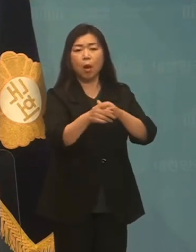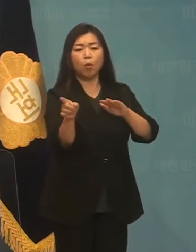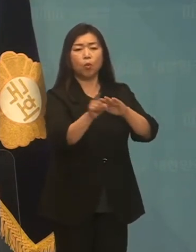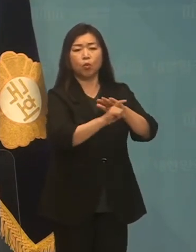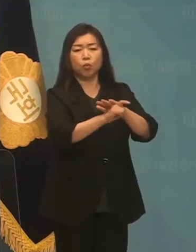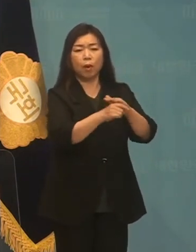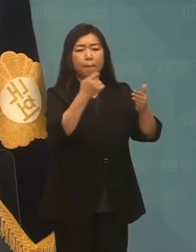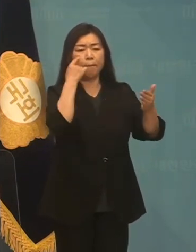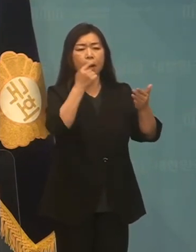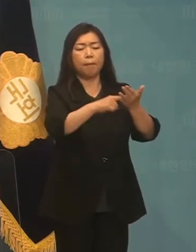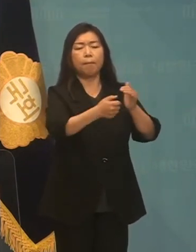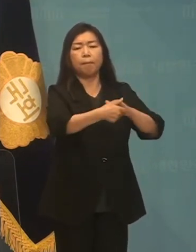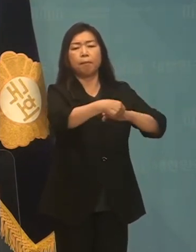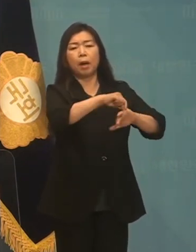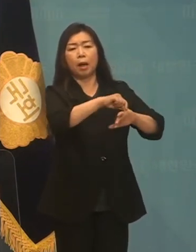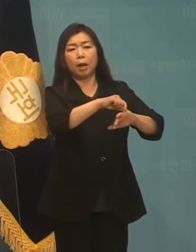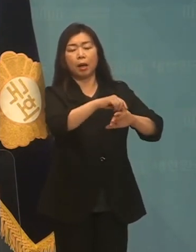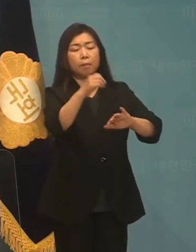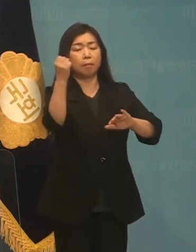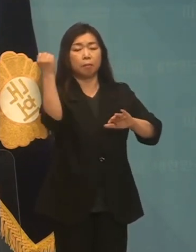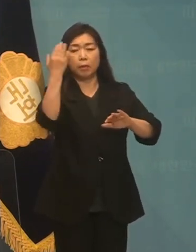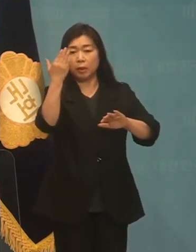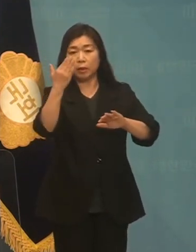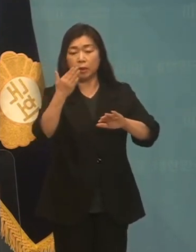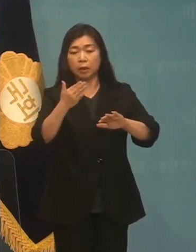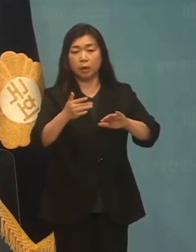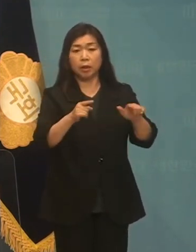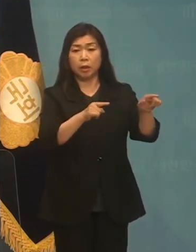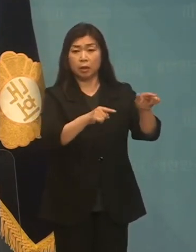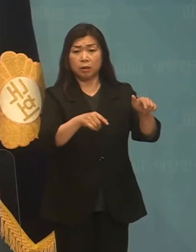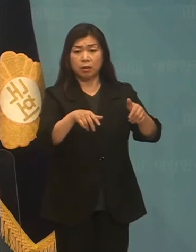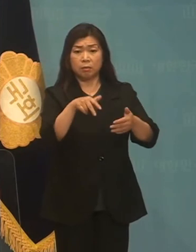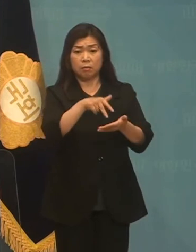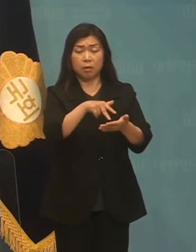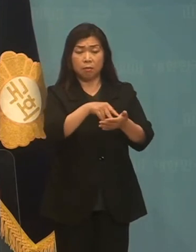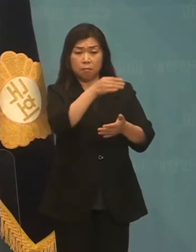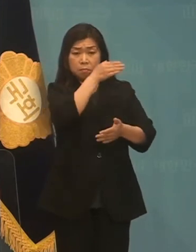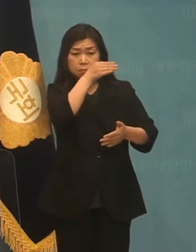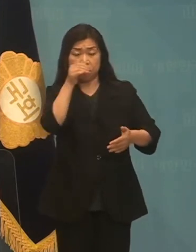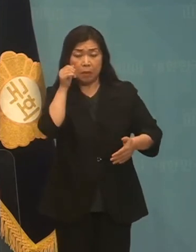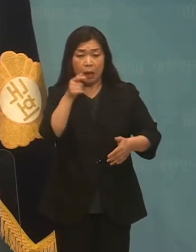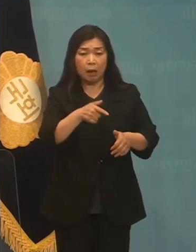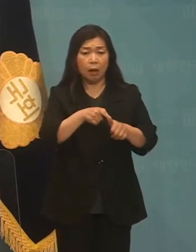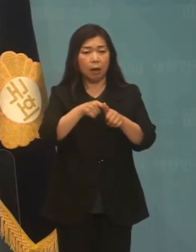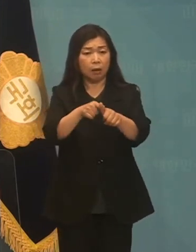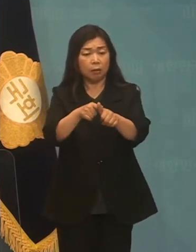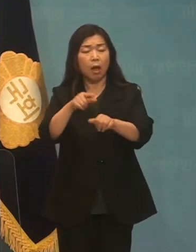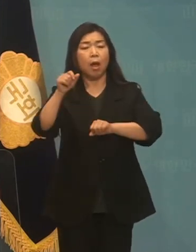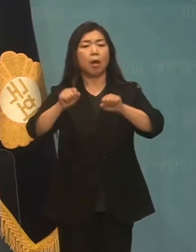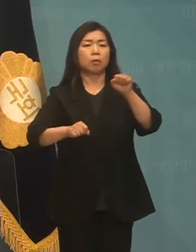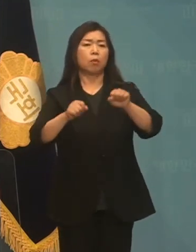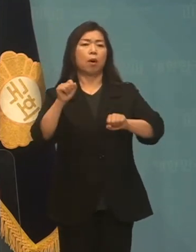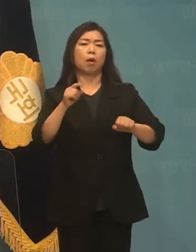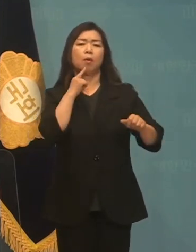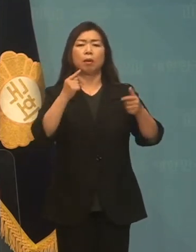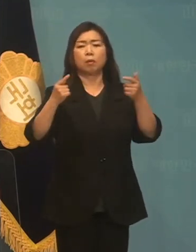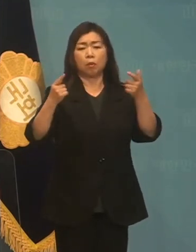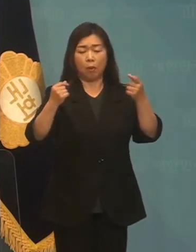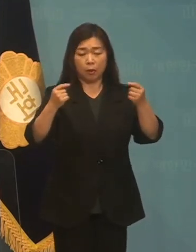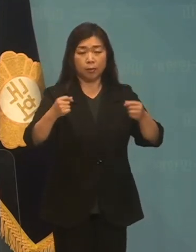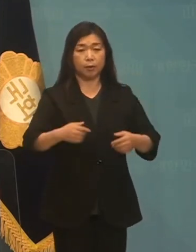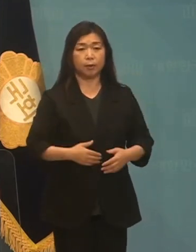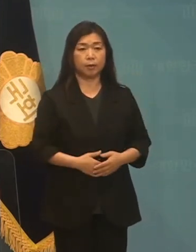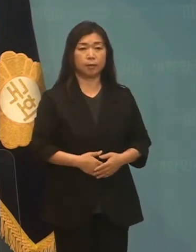도둑질이 발각되자 갑자기 몽둥이를 들고 집주인을 겁박하는 강도 행각과